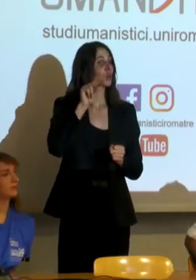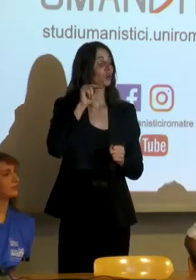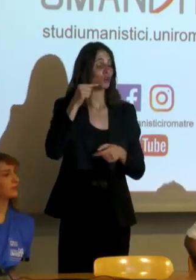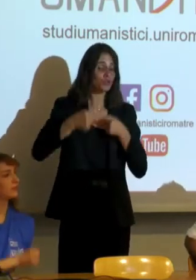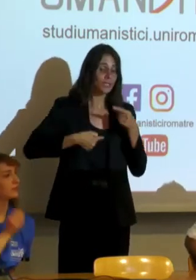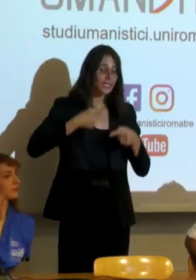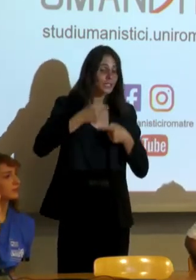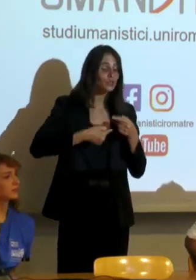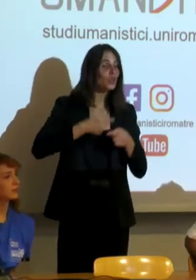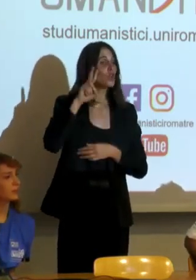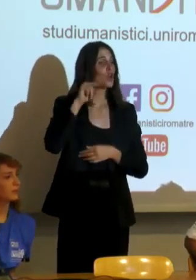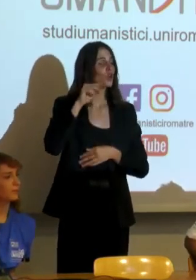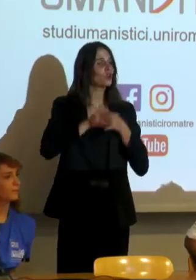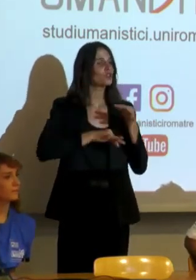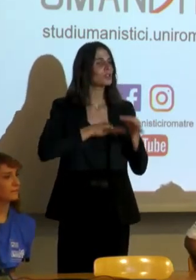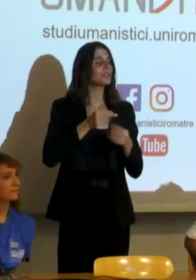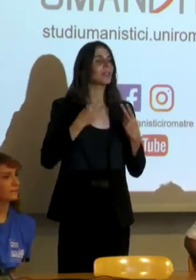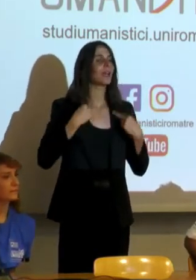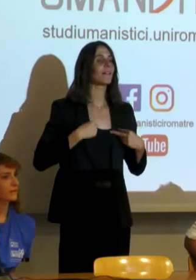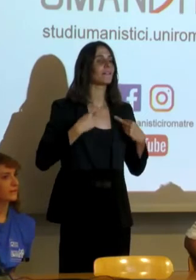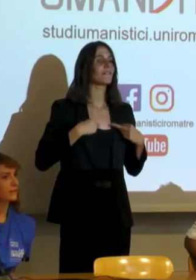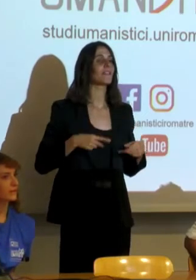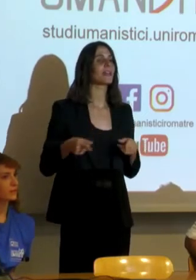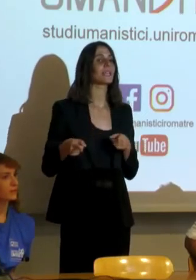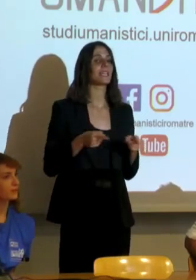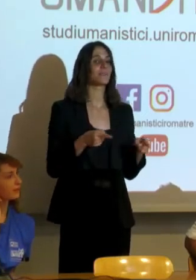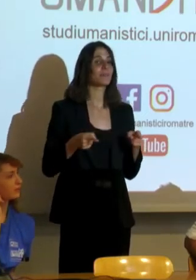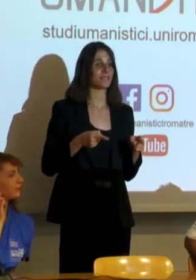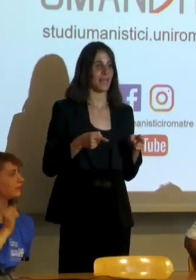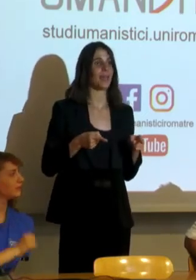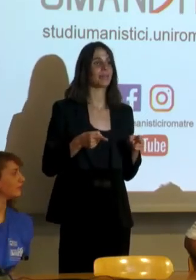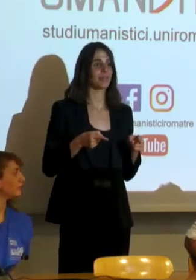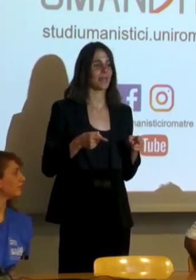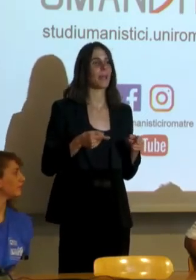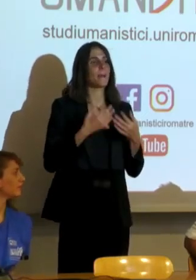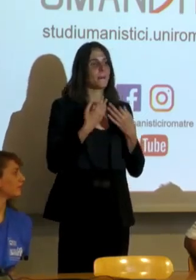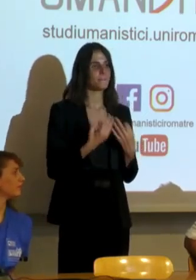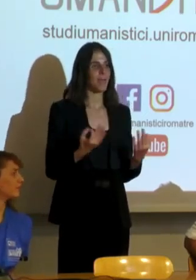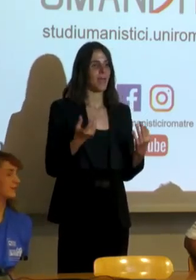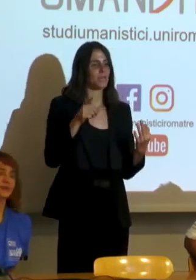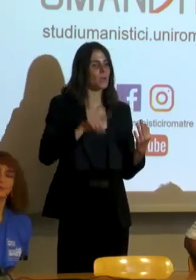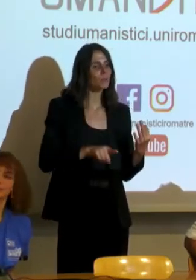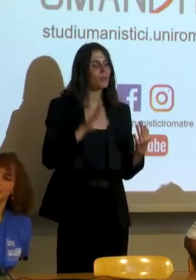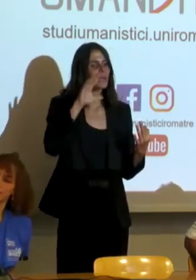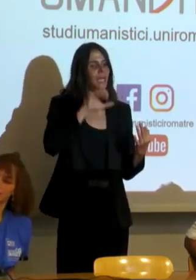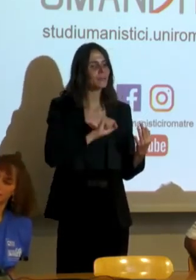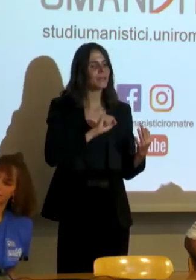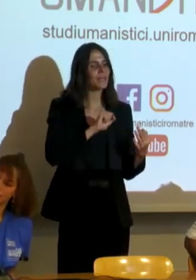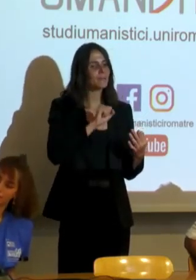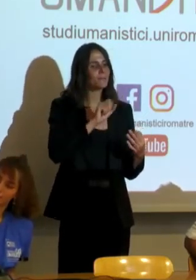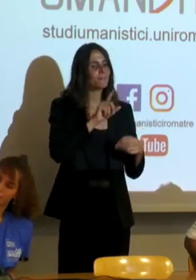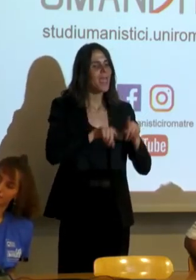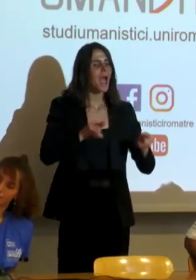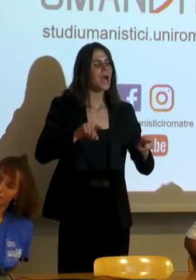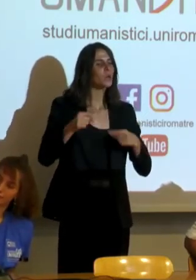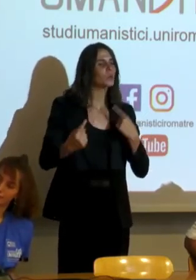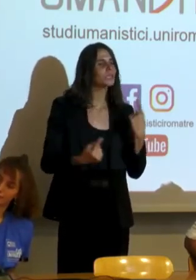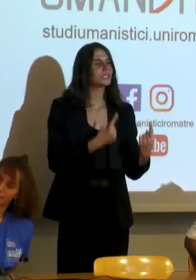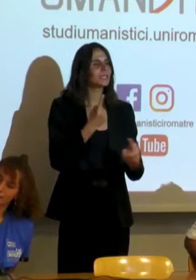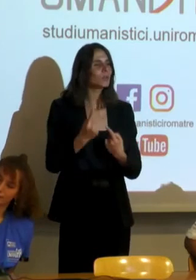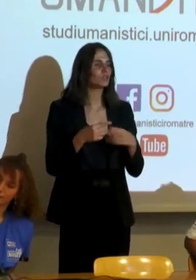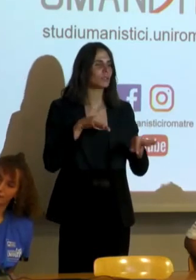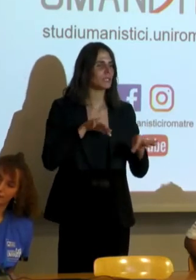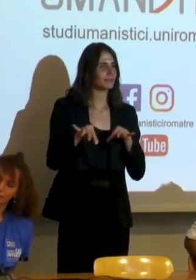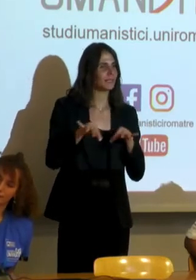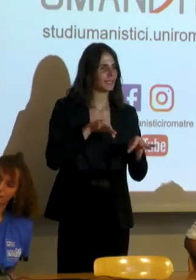anche stare nel presente, leggere il presente e imparare anche a decifrare alcune dinamiche, alcune strategie del